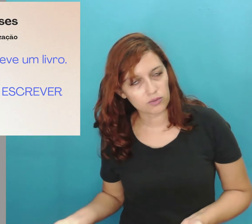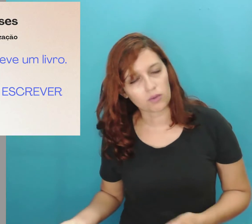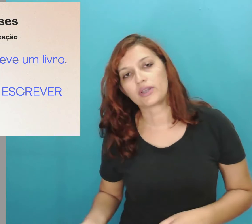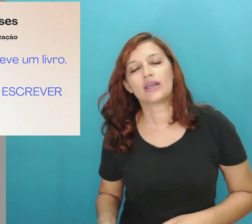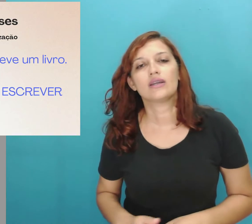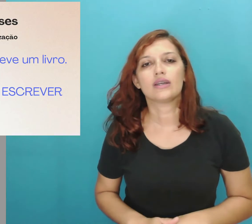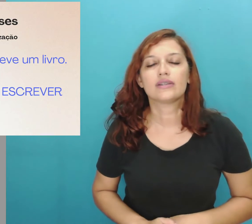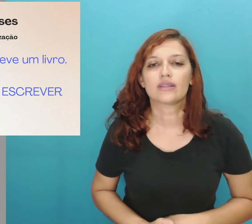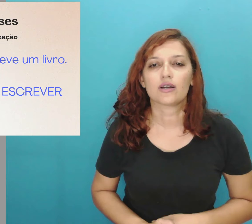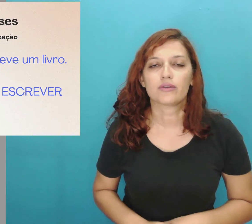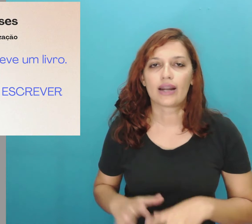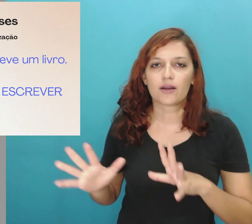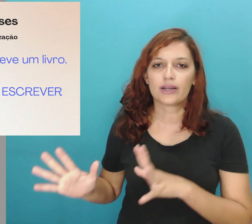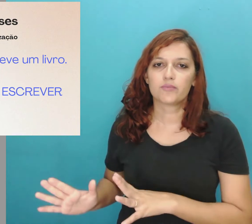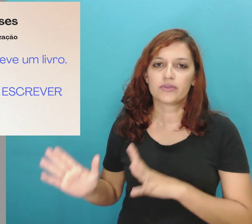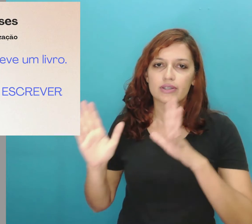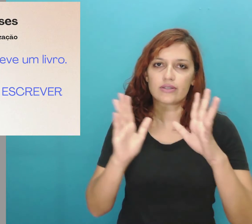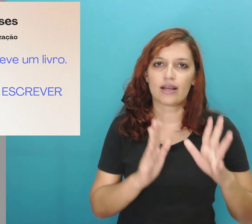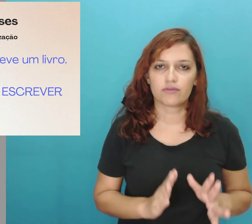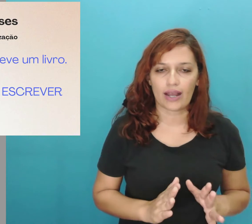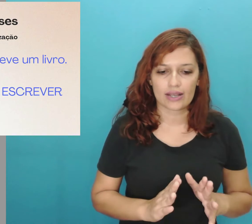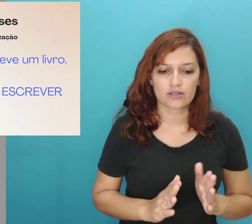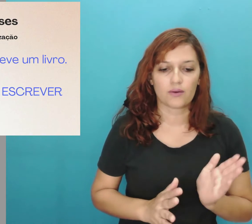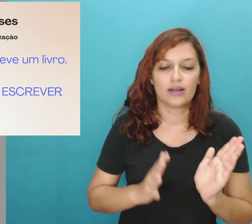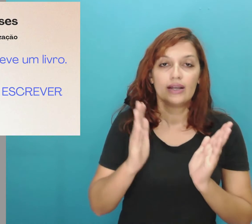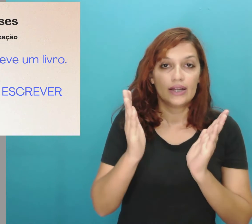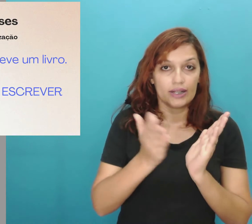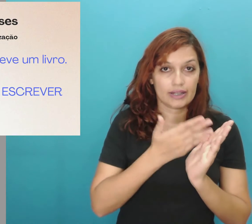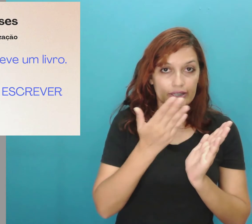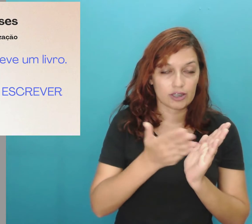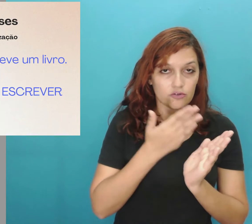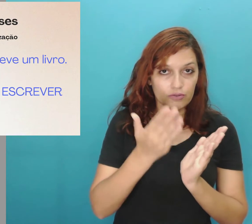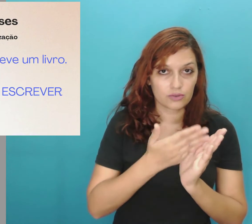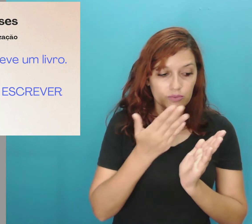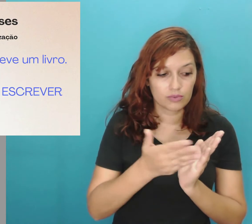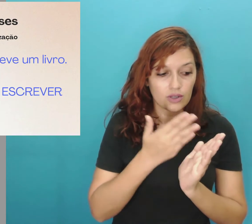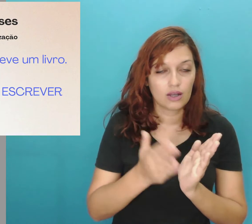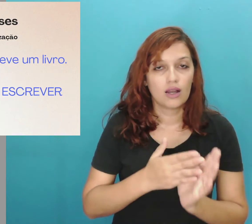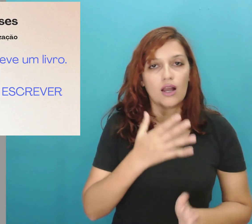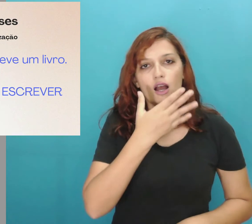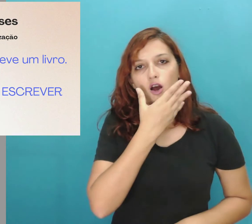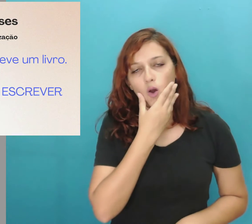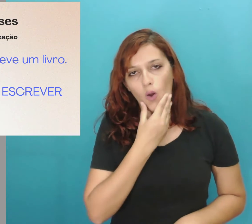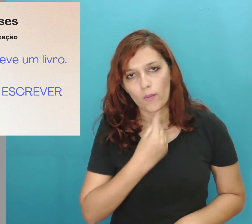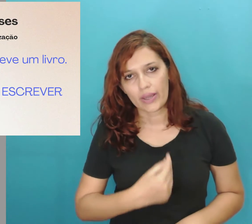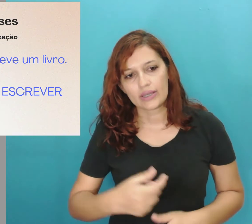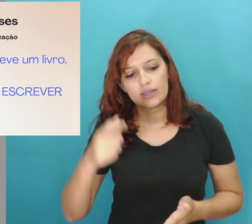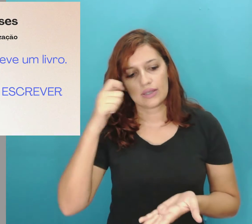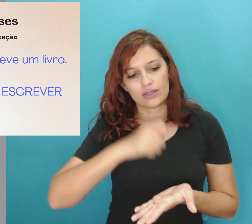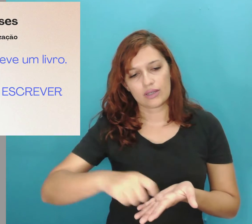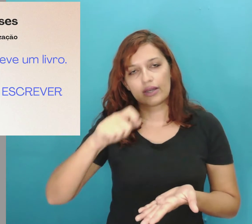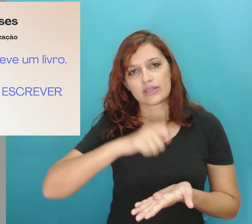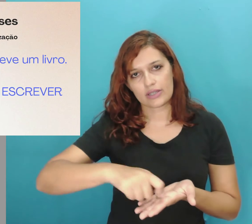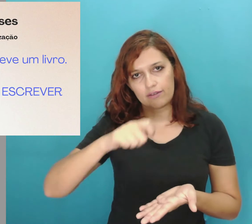homem, né? Então, eu trago ele para o início da frase, ó. Livro, homem, escrever.